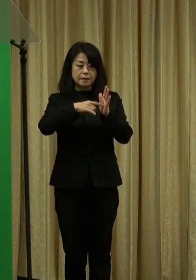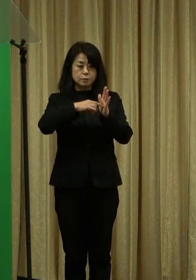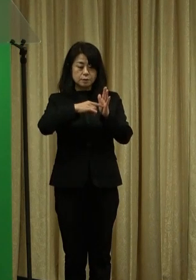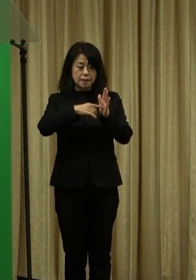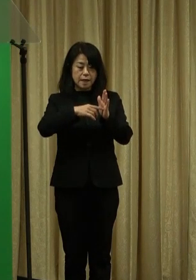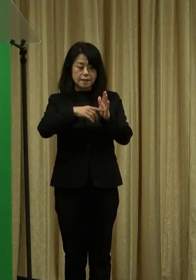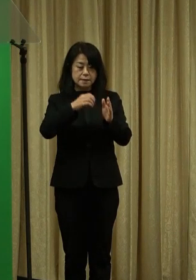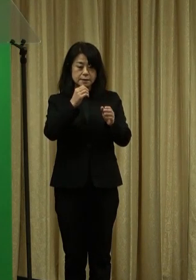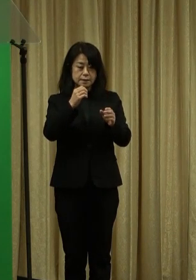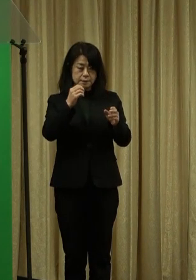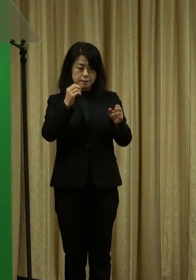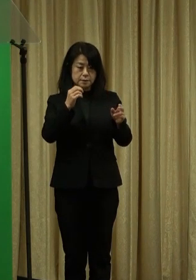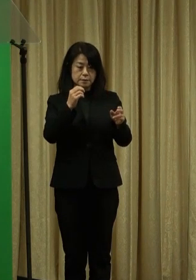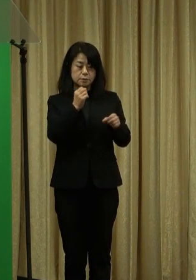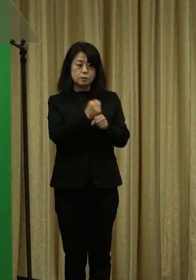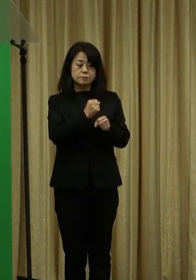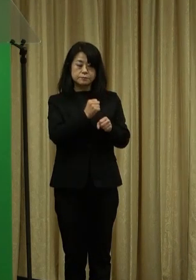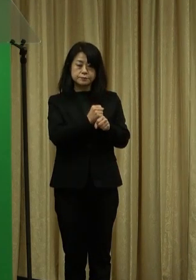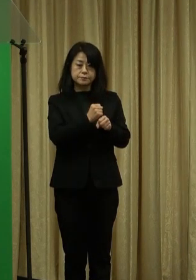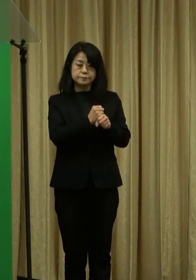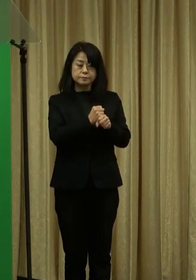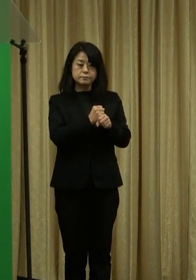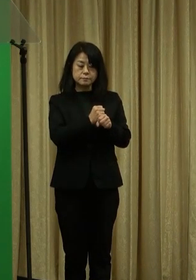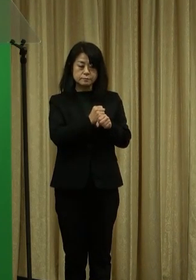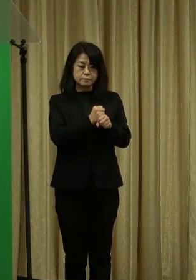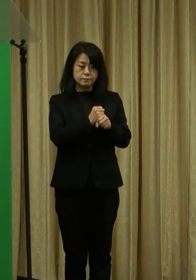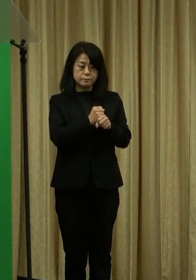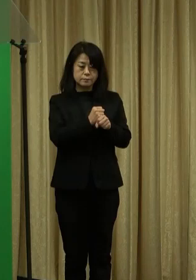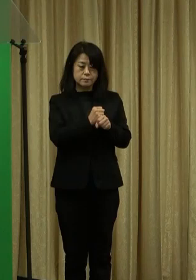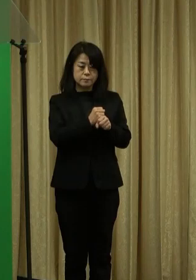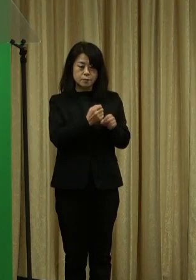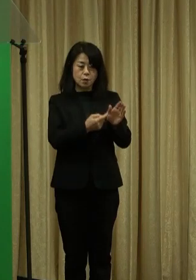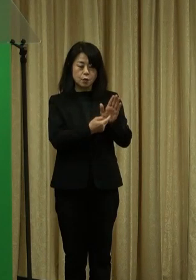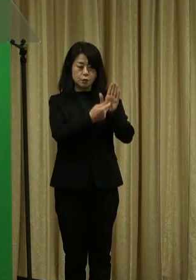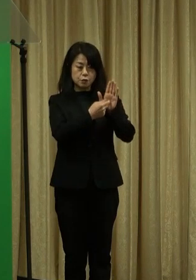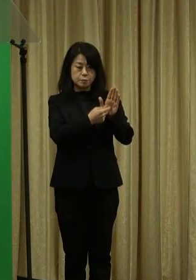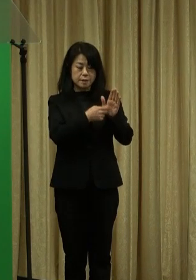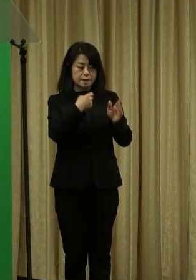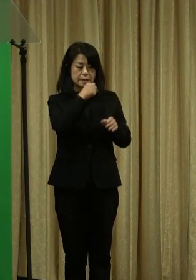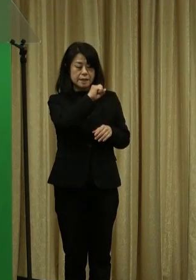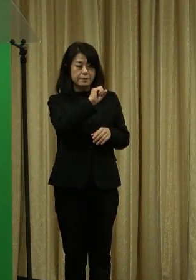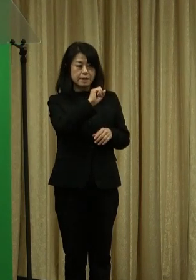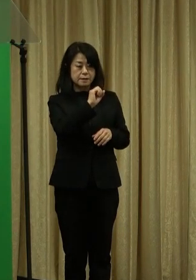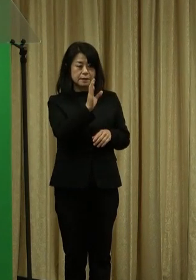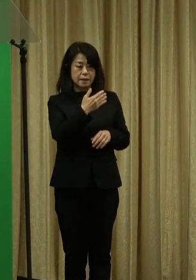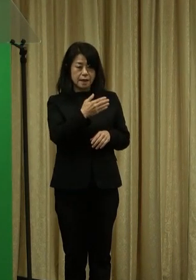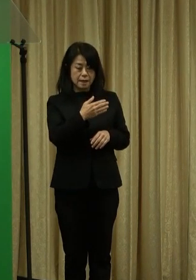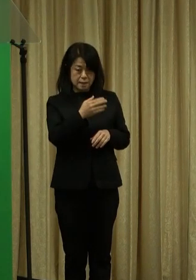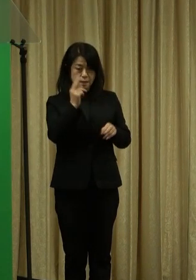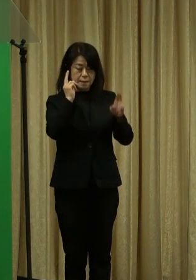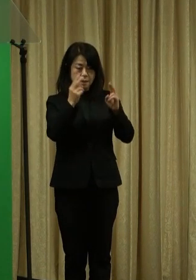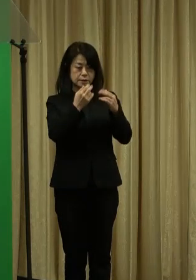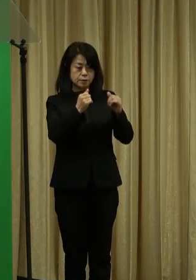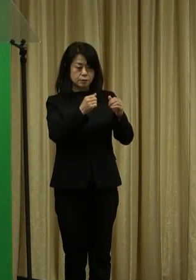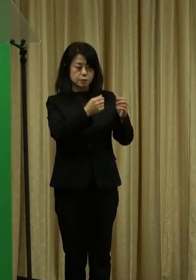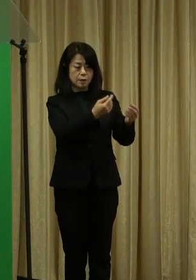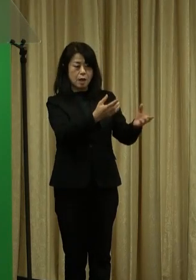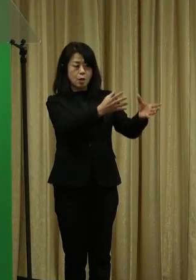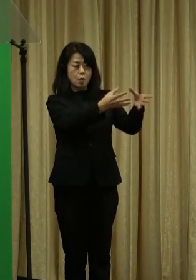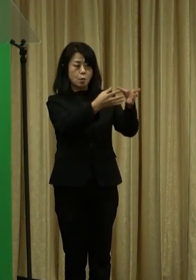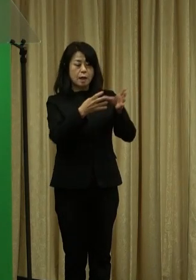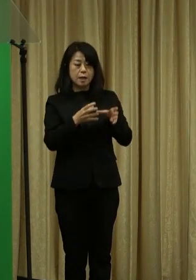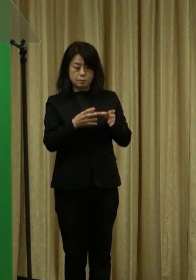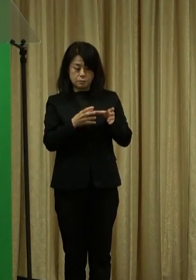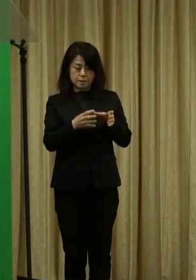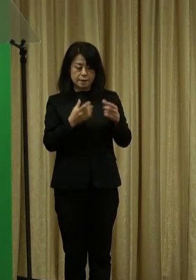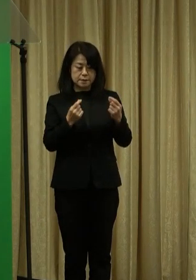える大きな屋台骨の国の一つである台湾から業界の方々がいらっしゃるので、まあ、しっかりとお話をできればというふう